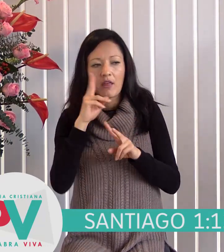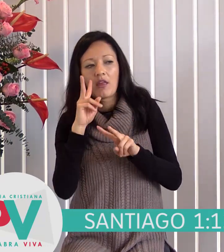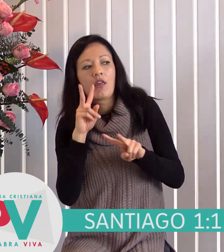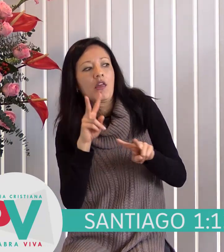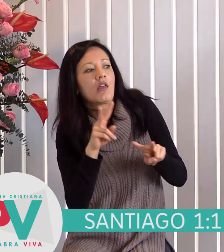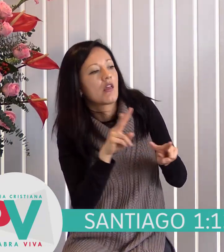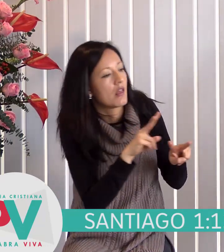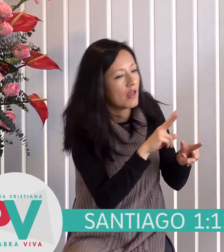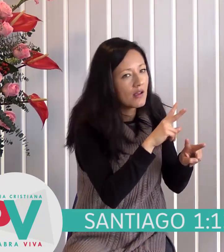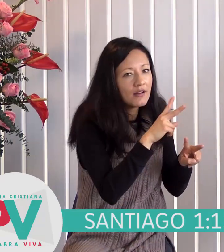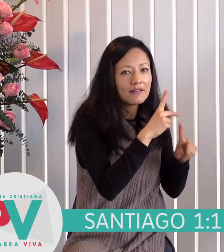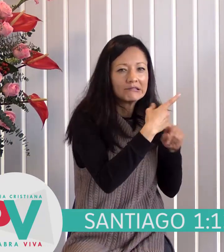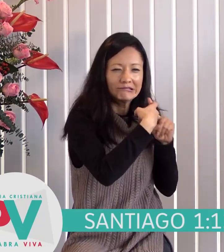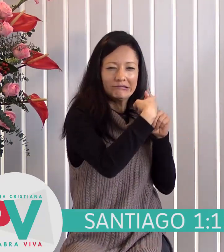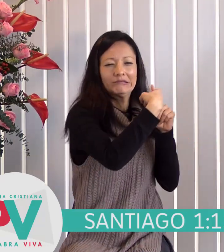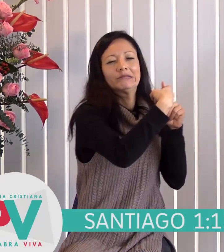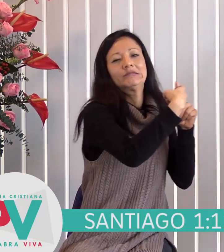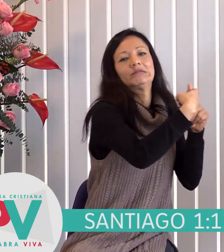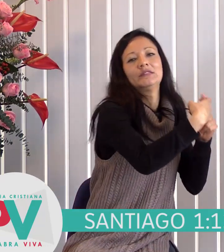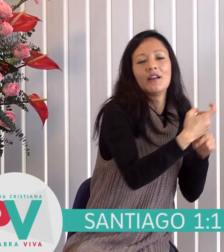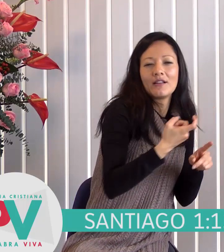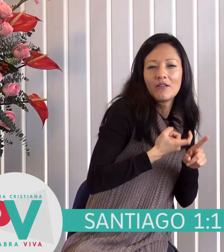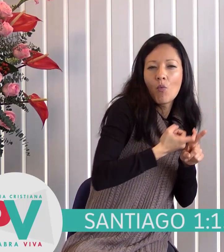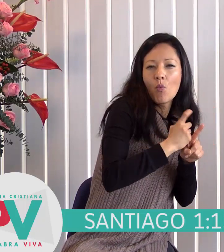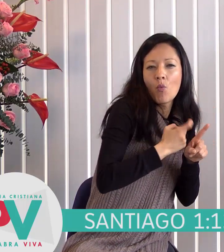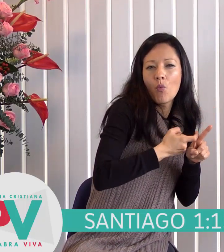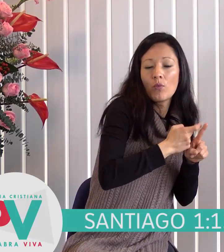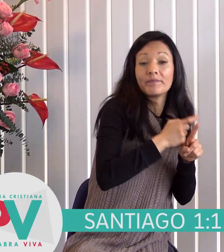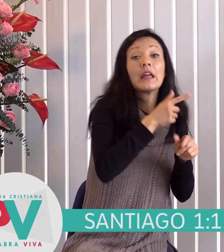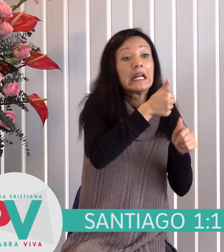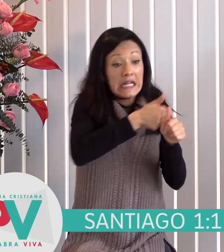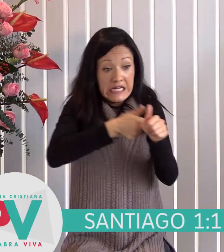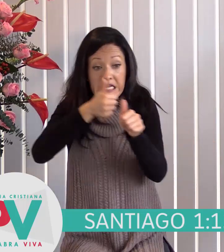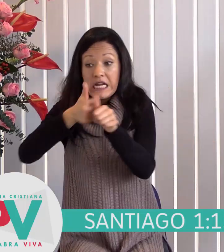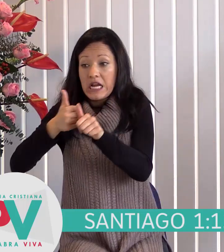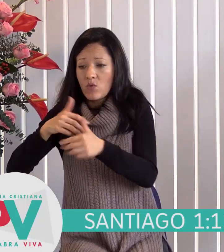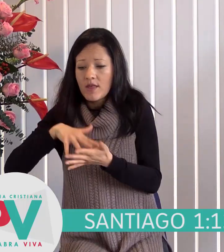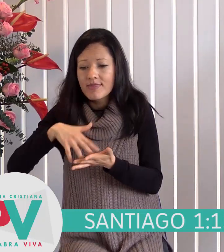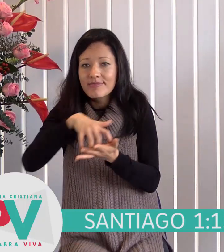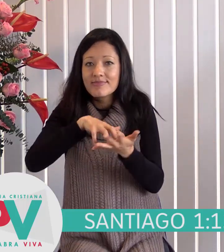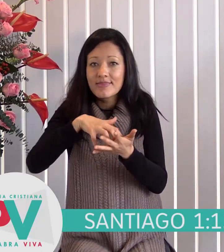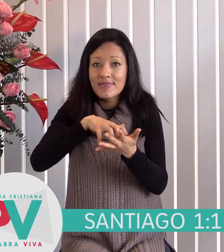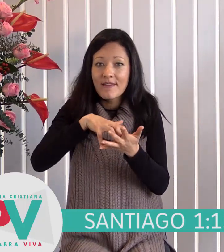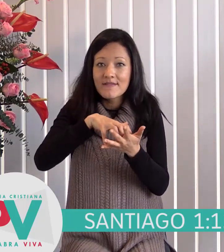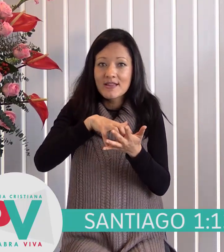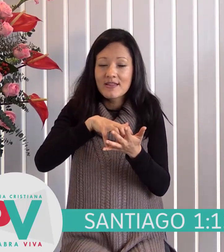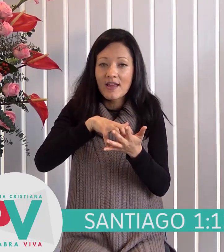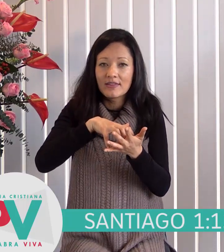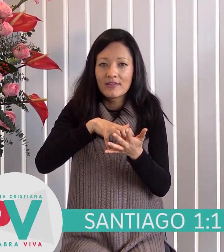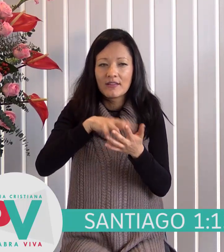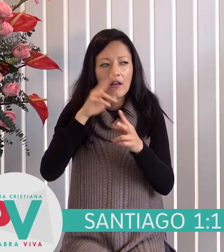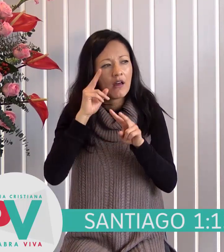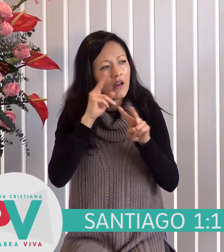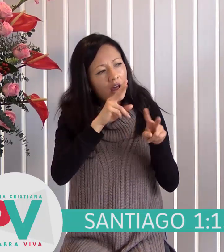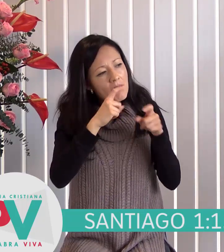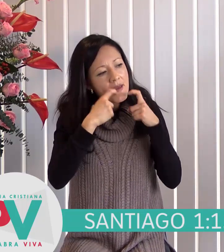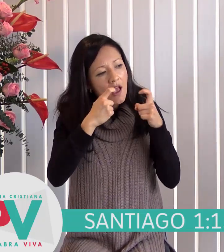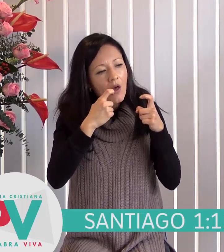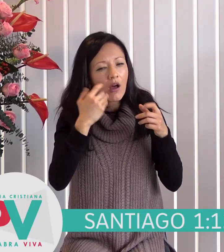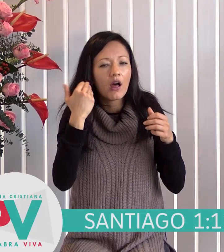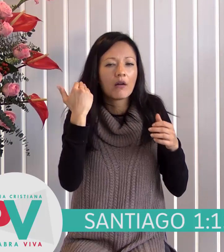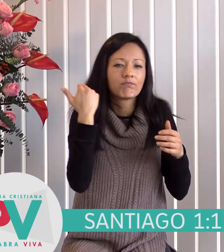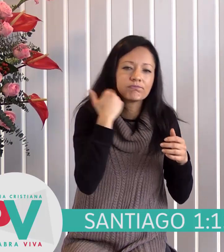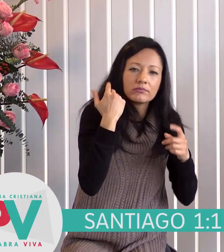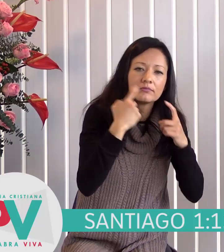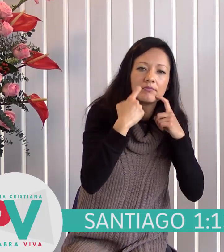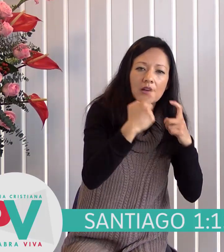y seducido. Entonces, la debilidad de cada persona, después de que ha concebido, da luz al pecado.